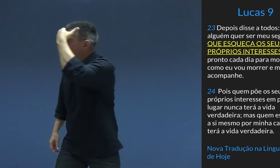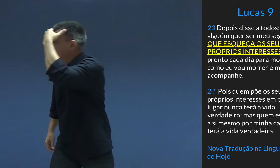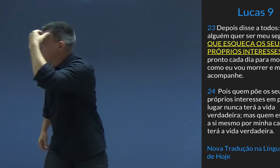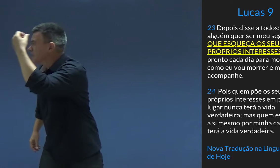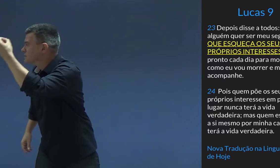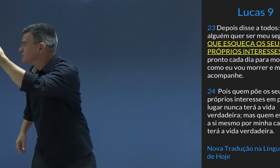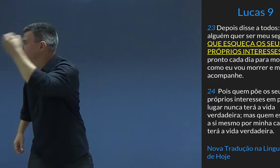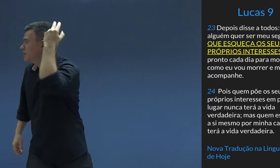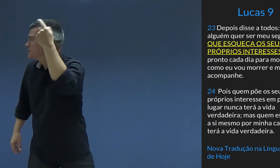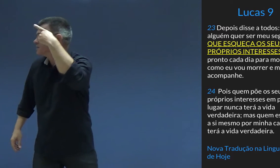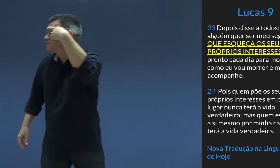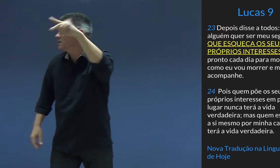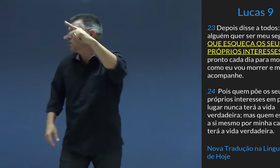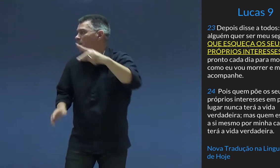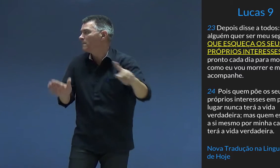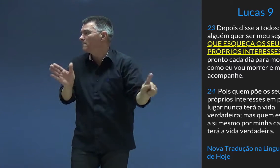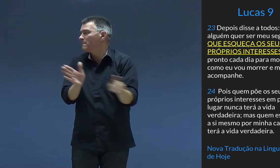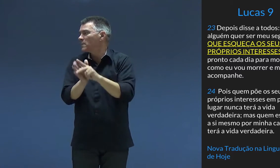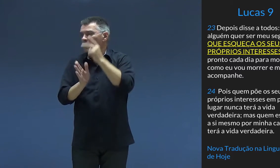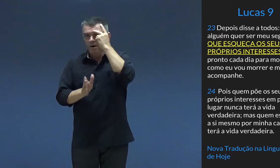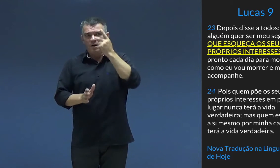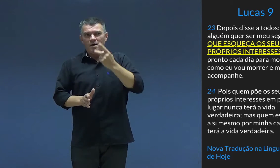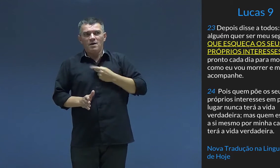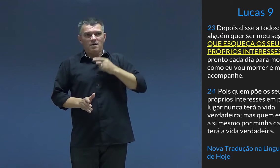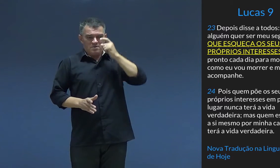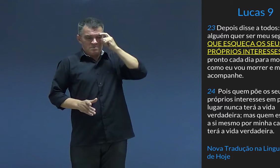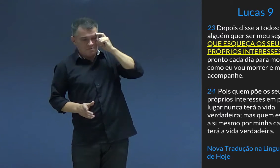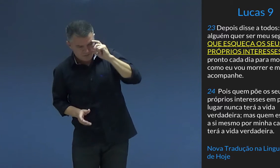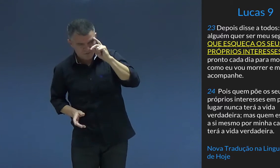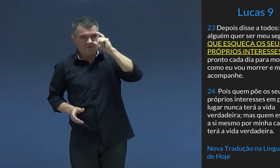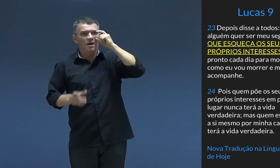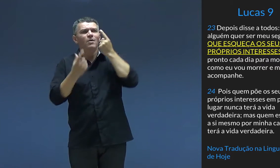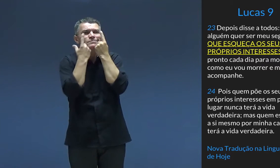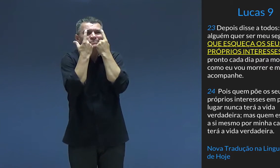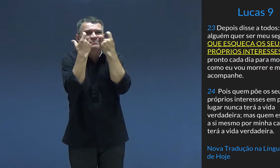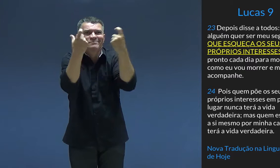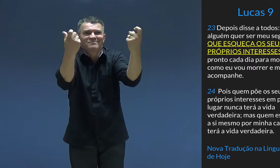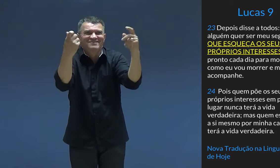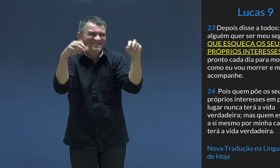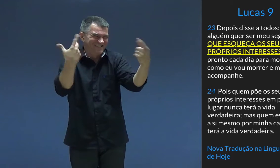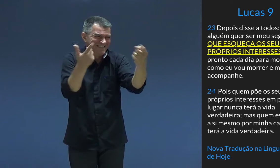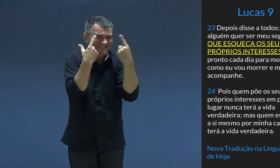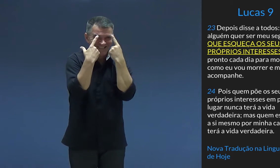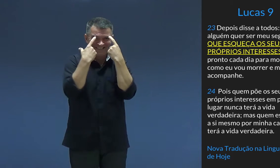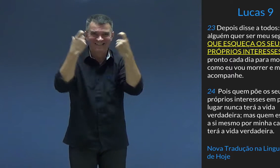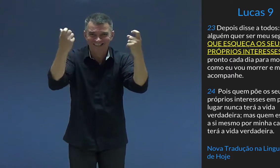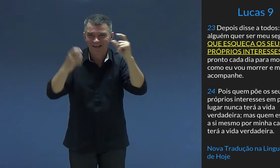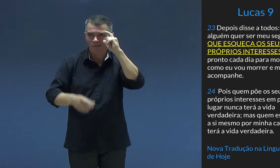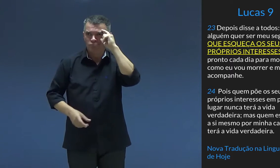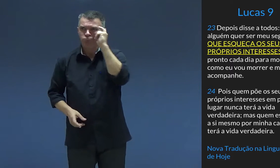Né? Então, se esqueça dos seus próprios interesses. Né? As coisas que você gosta,